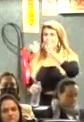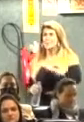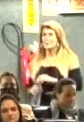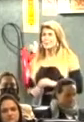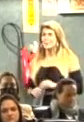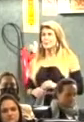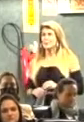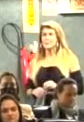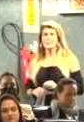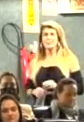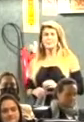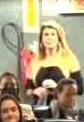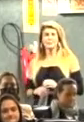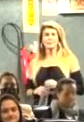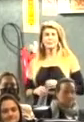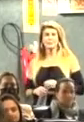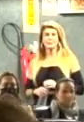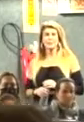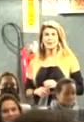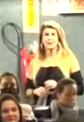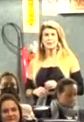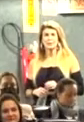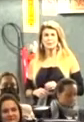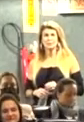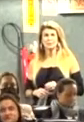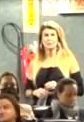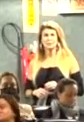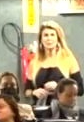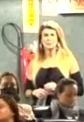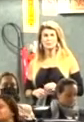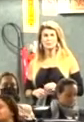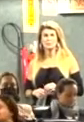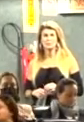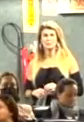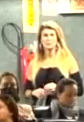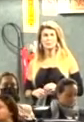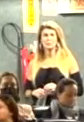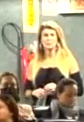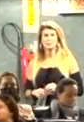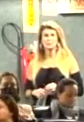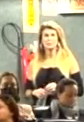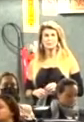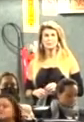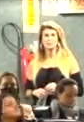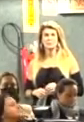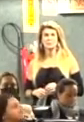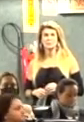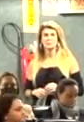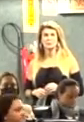no caso que quem precisa e temos água disponível logo ali atrás a esquerda